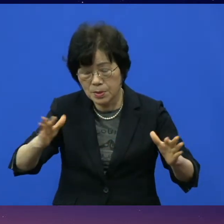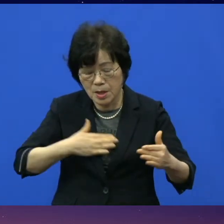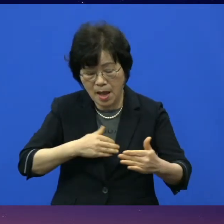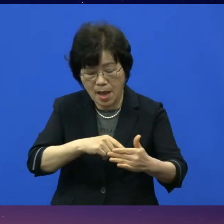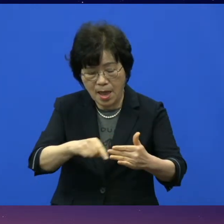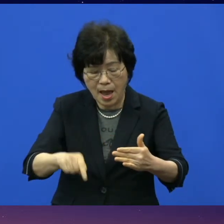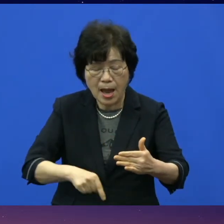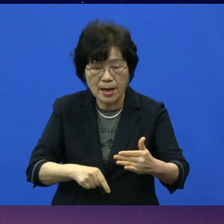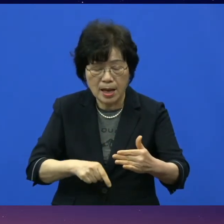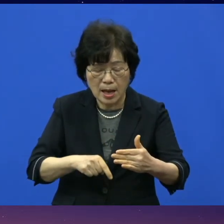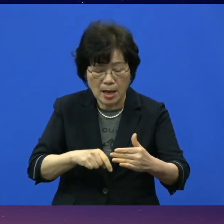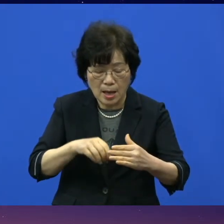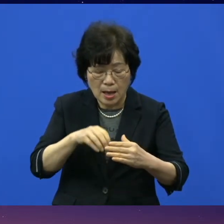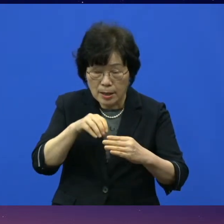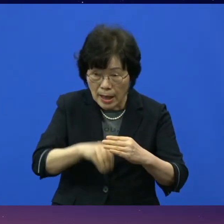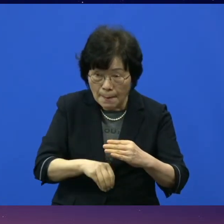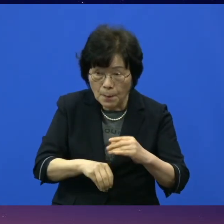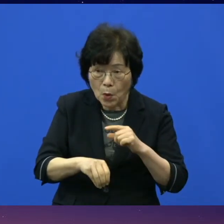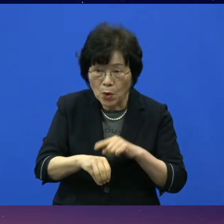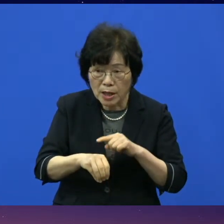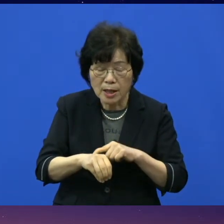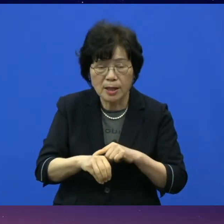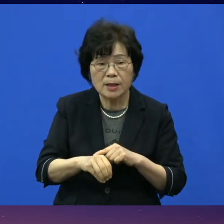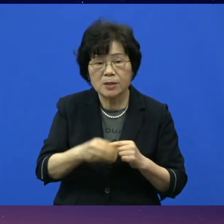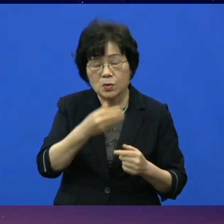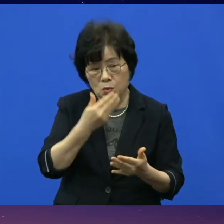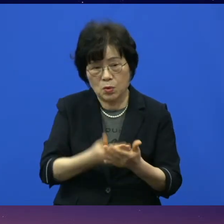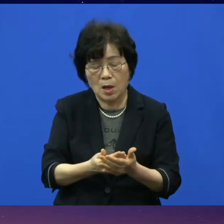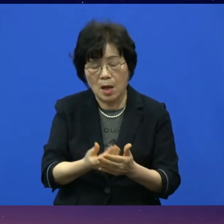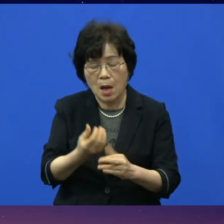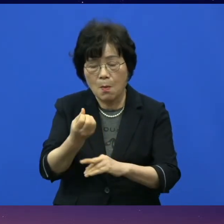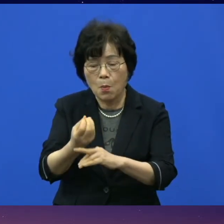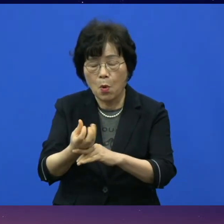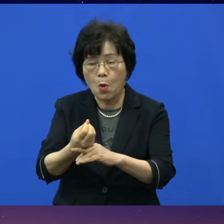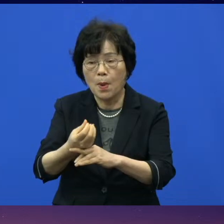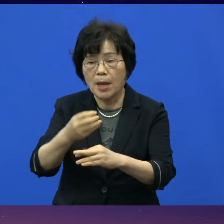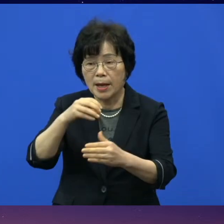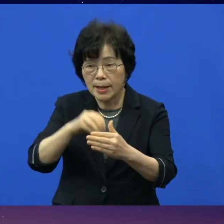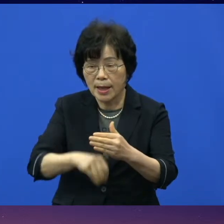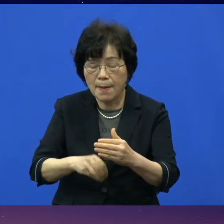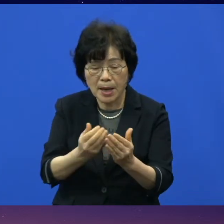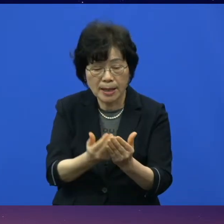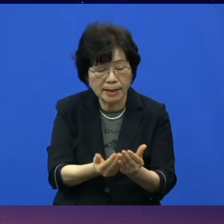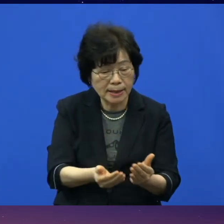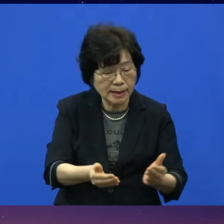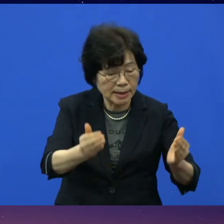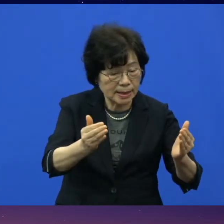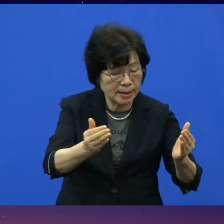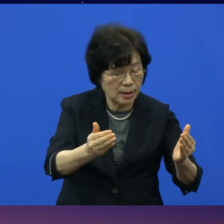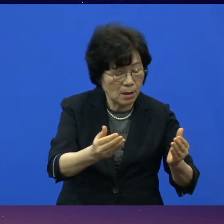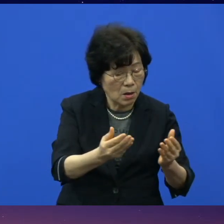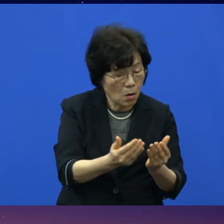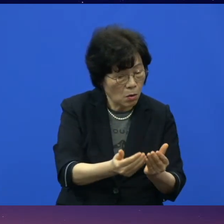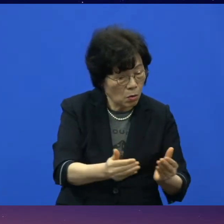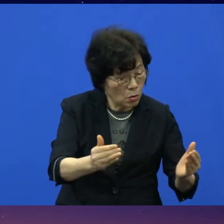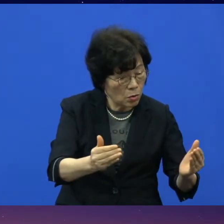무엇을 담고 있느냐. 그래서 보배를 담은 질그릇이라고 질그릇이 달라지는 것은 아니에요. 당장 질그릇이 금으로 변하는